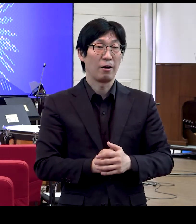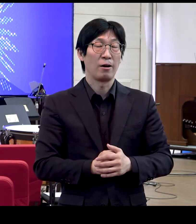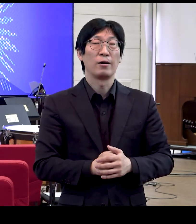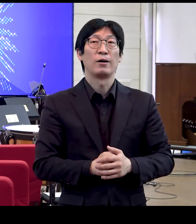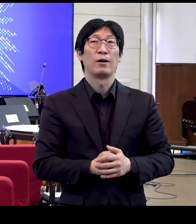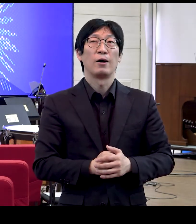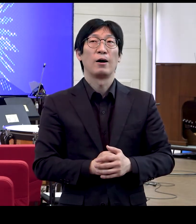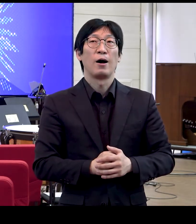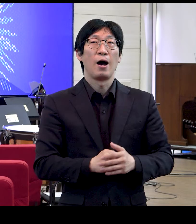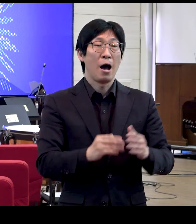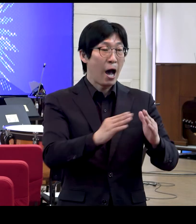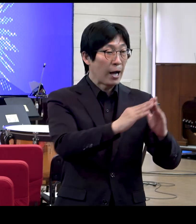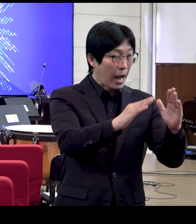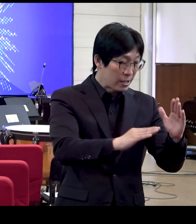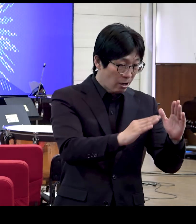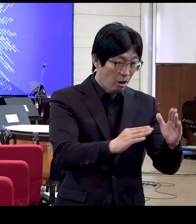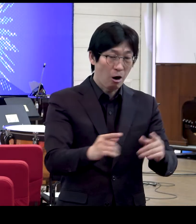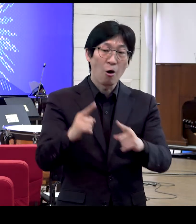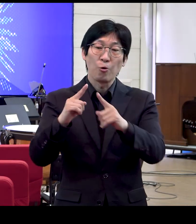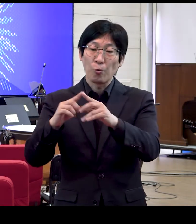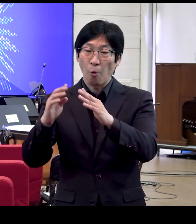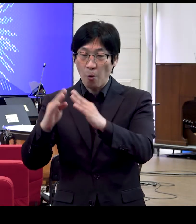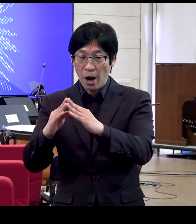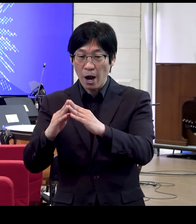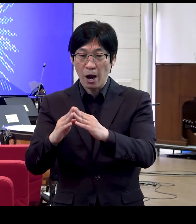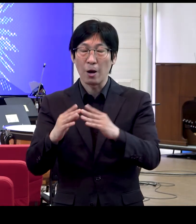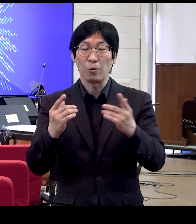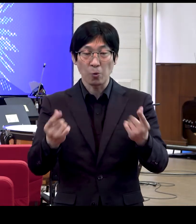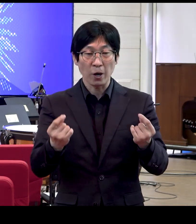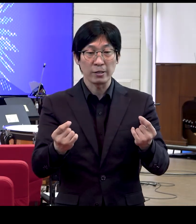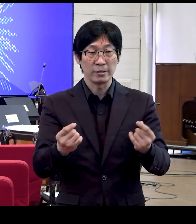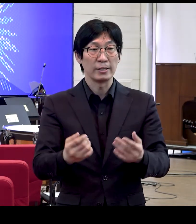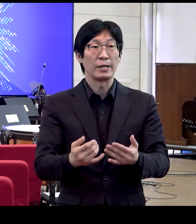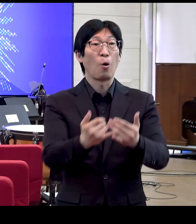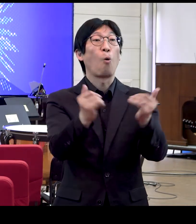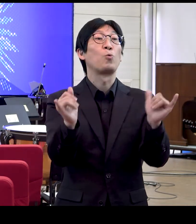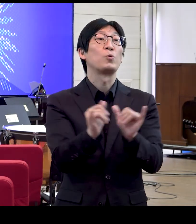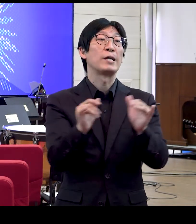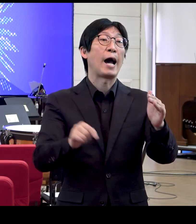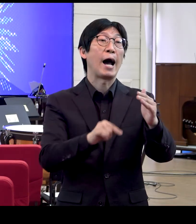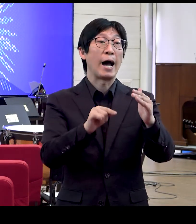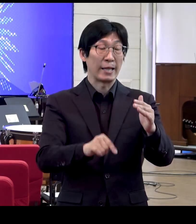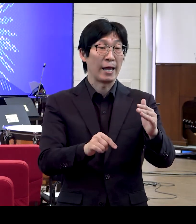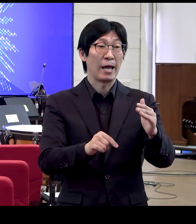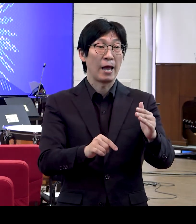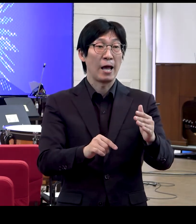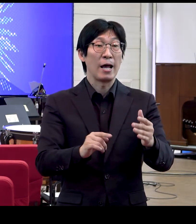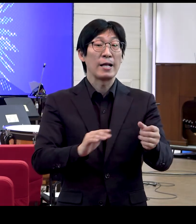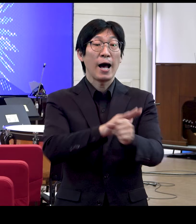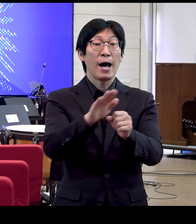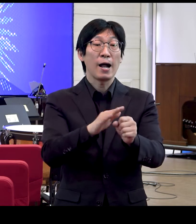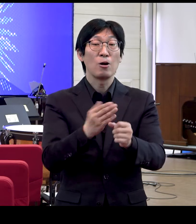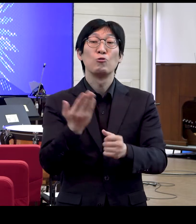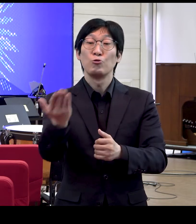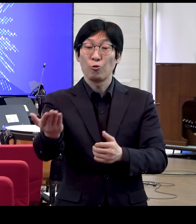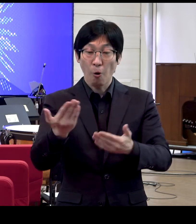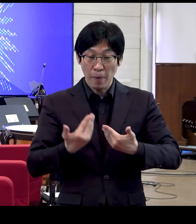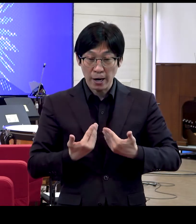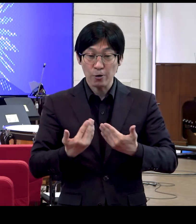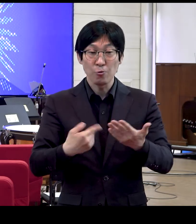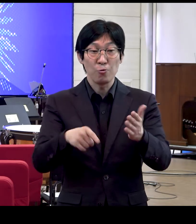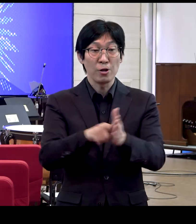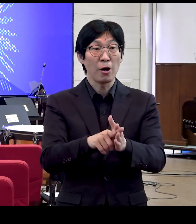지체들이, 가정이나 교회 같은 하나님의 공동체의 같은 지체들은요, 서로 사랑하려고 만난 거